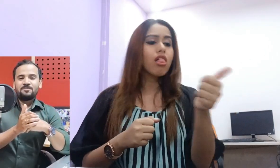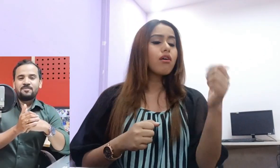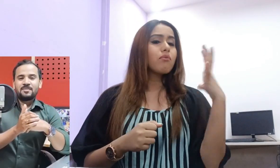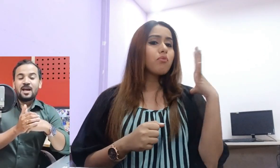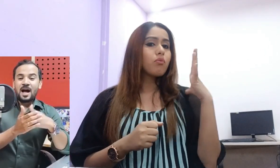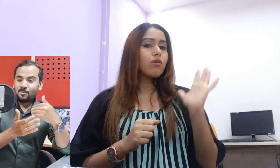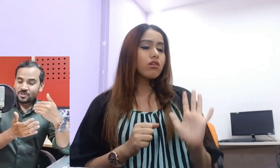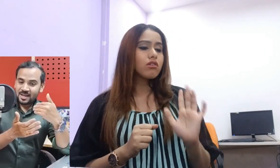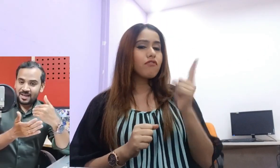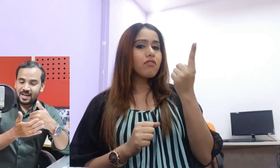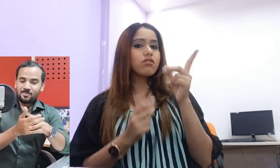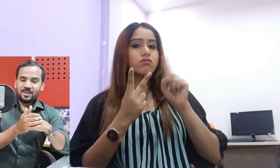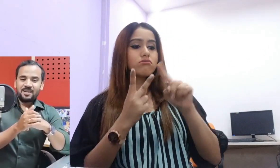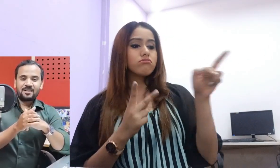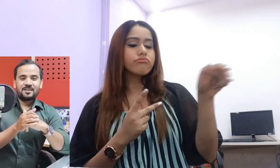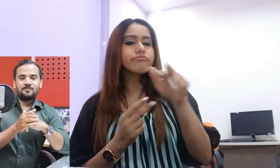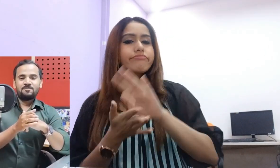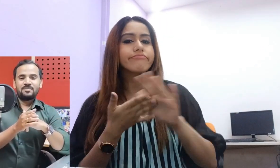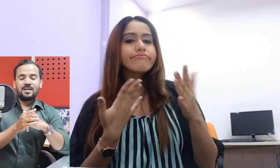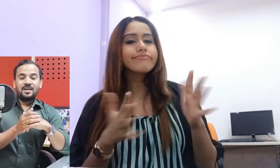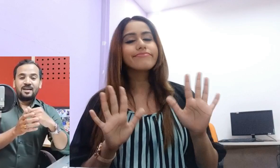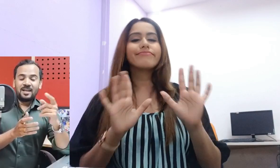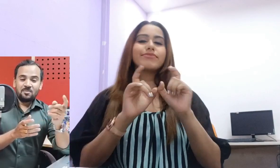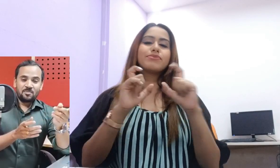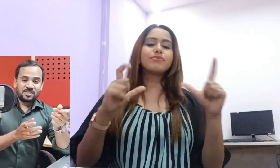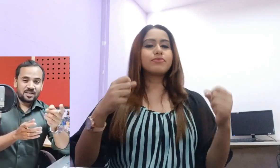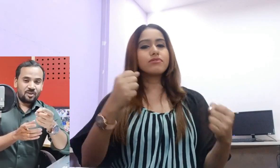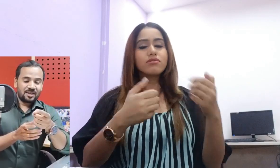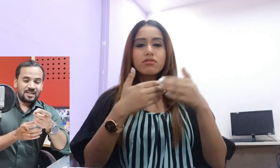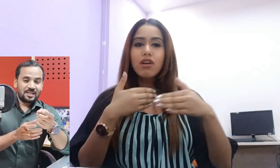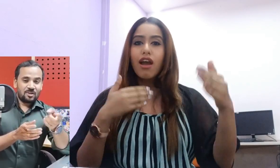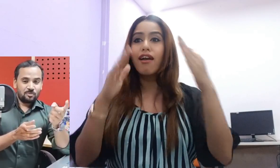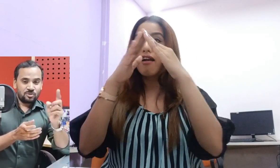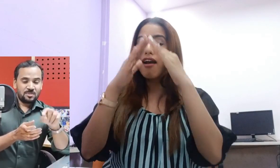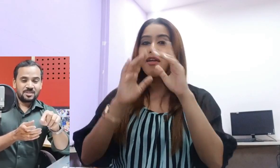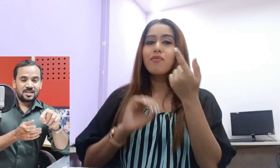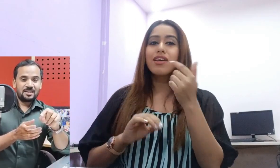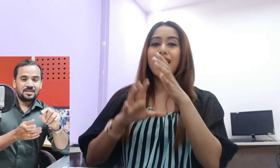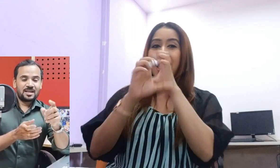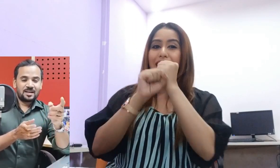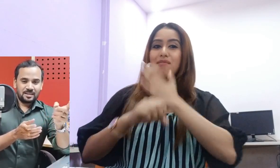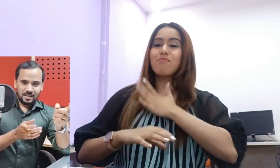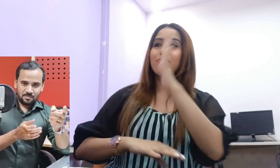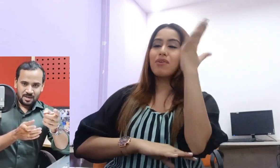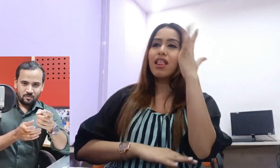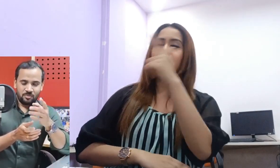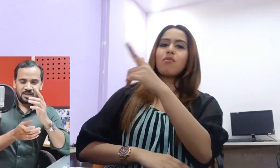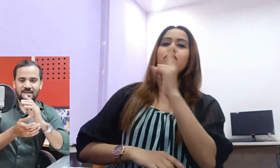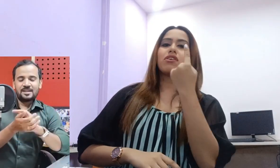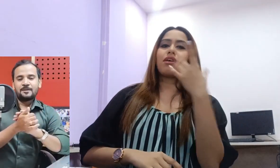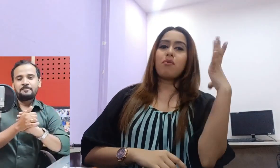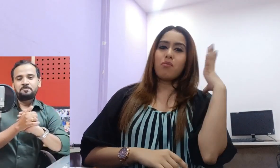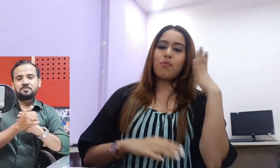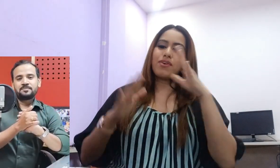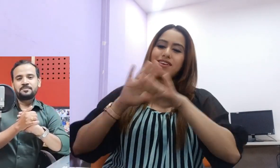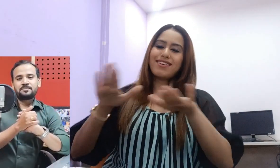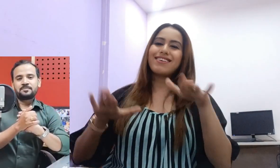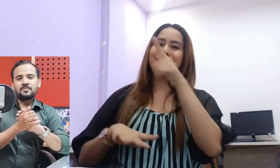काम है, आप उसका ख्याल पहले रख रहे हैं। गली में बच्चा दौड़ के जाता है तो आप दूसरे बच्चे का इंतजार करते हैं कि पहले वो भी निकल